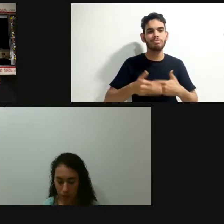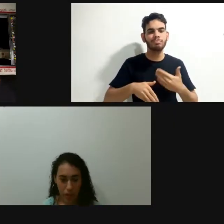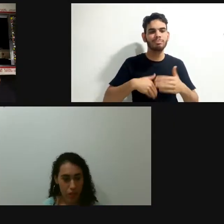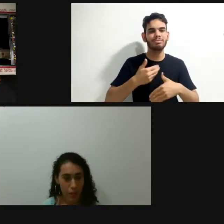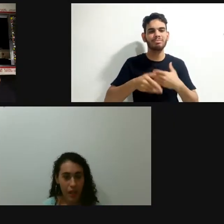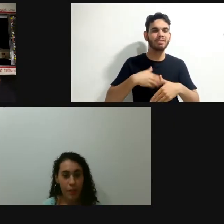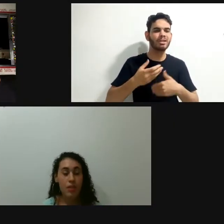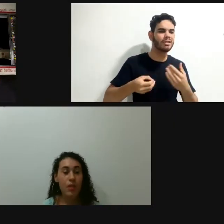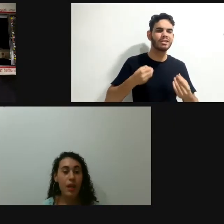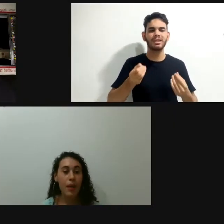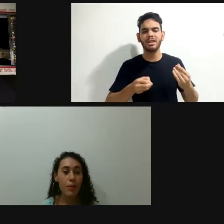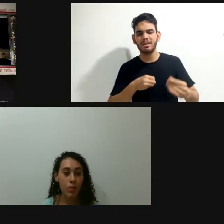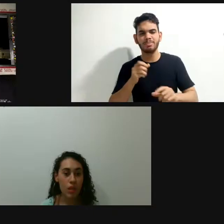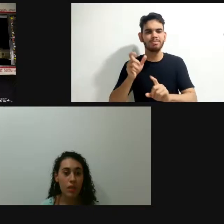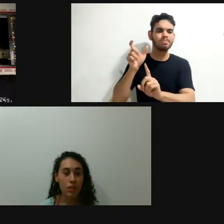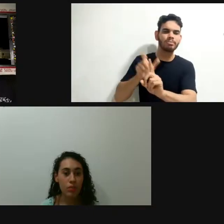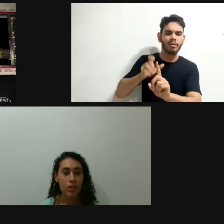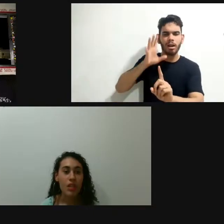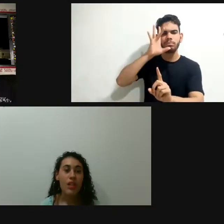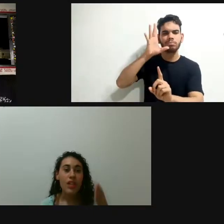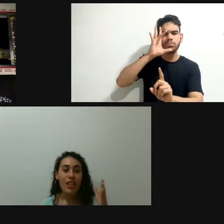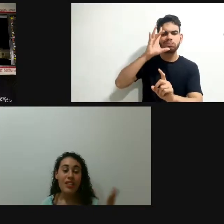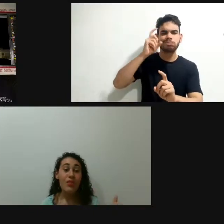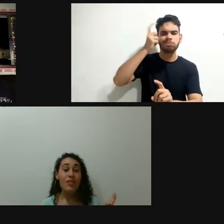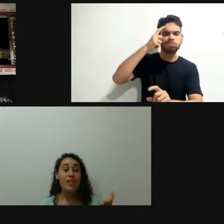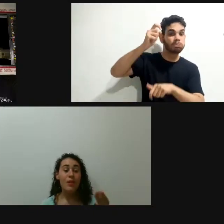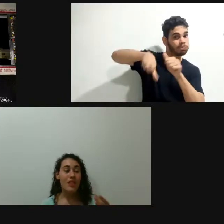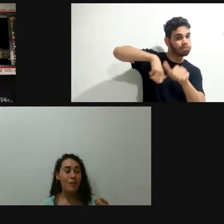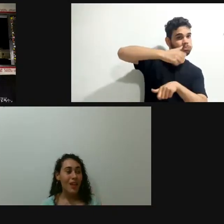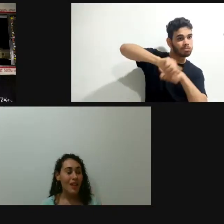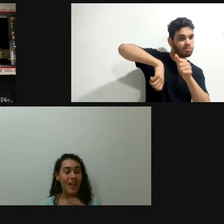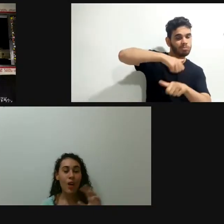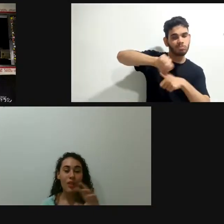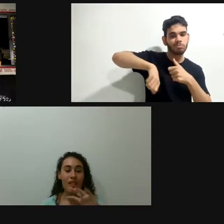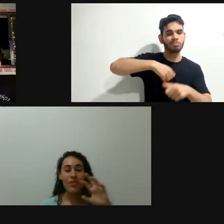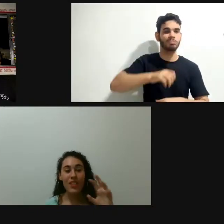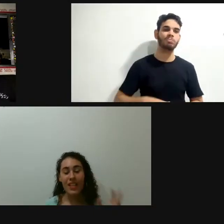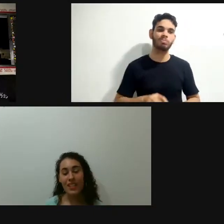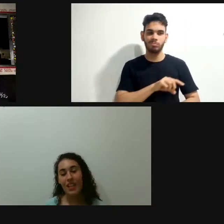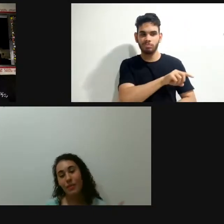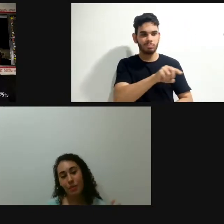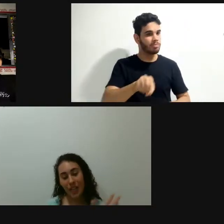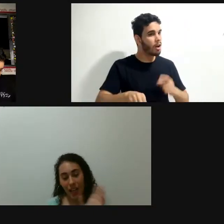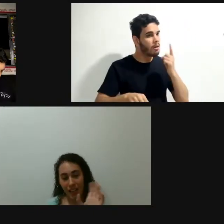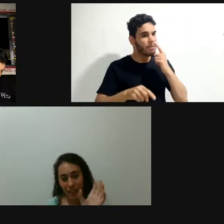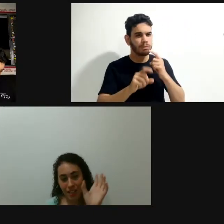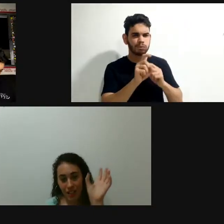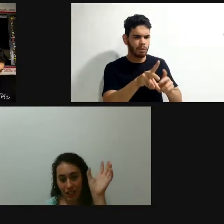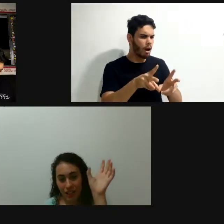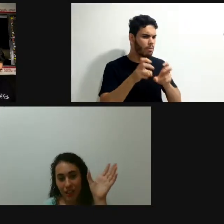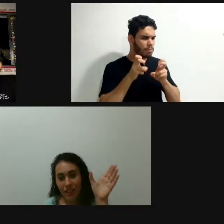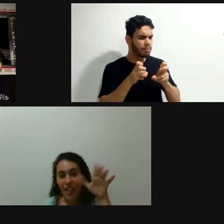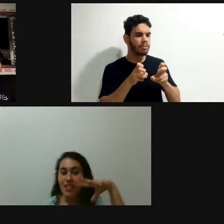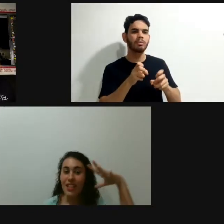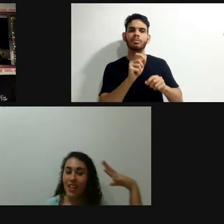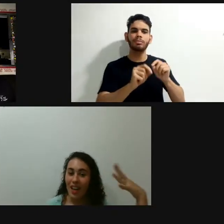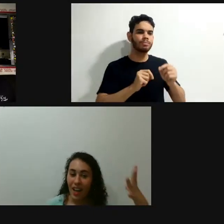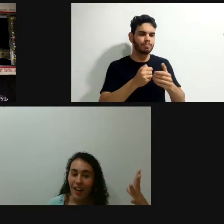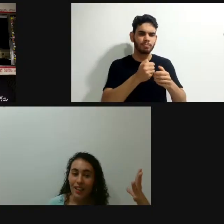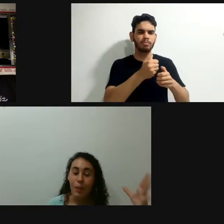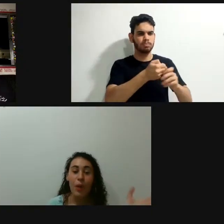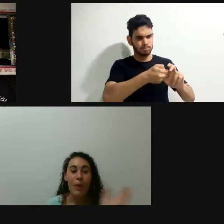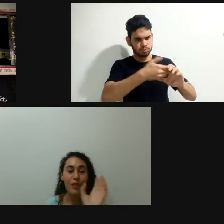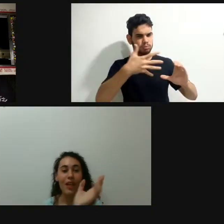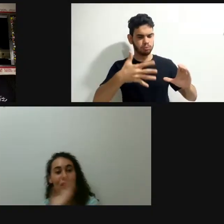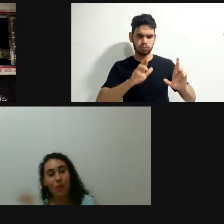da personagem na minha cabeça, eu acabei mudando. E se vocês perceberem, eu transferi essa característica da antiga